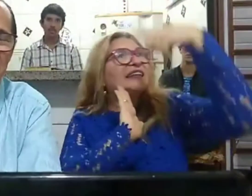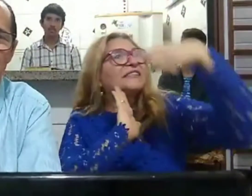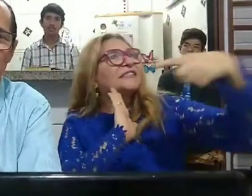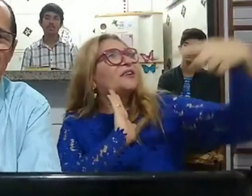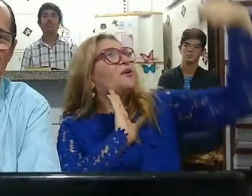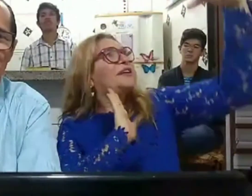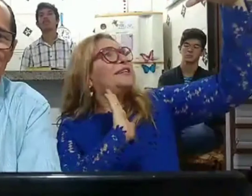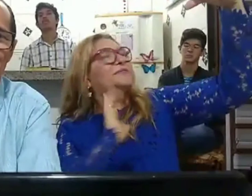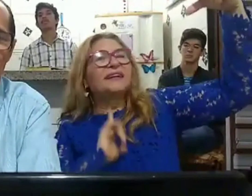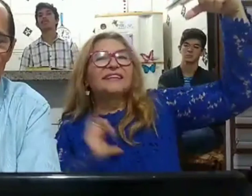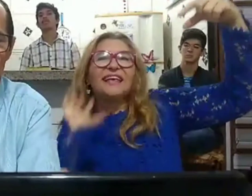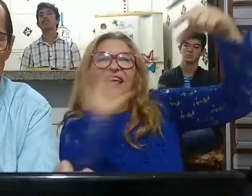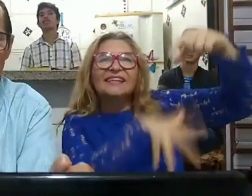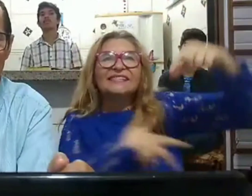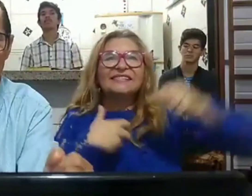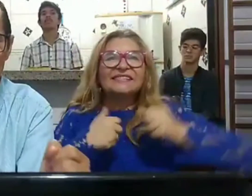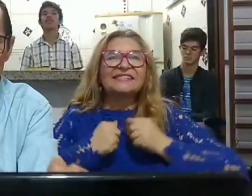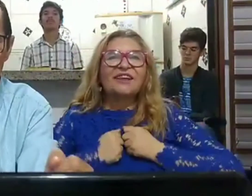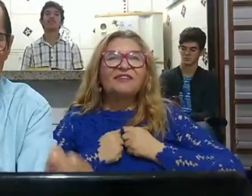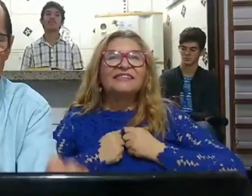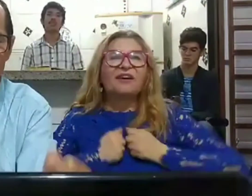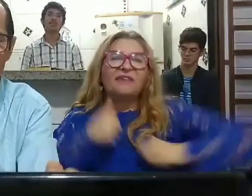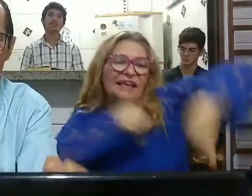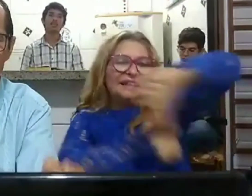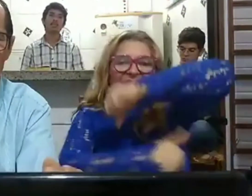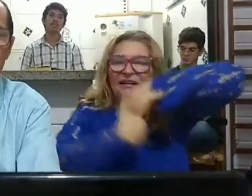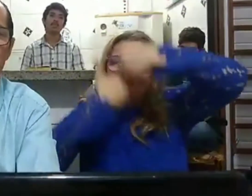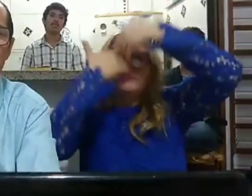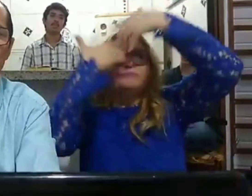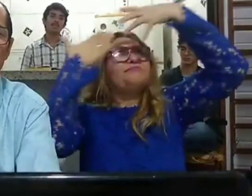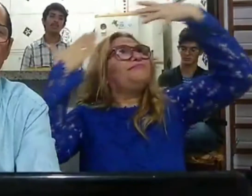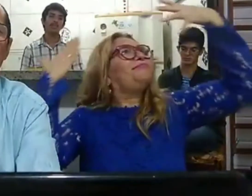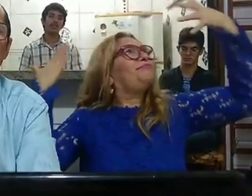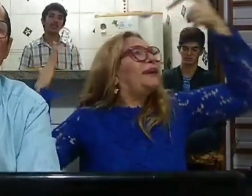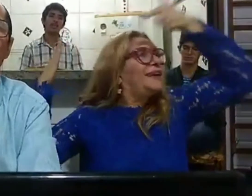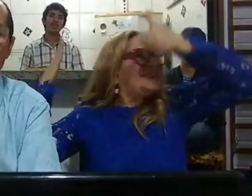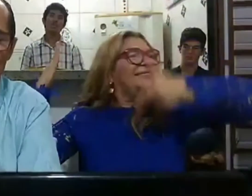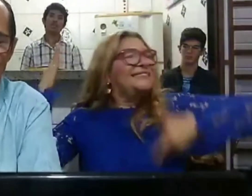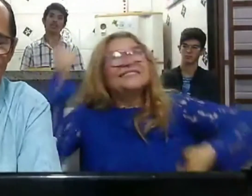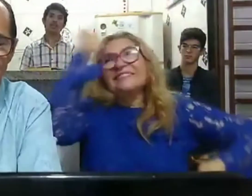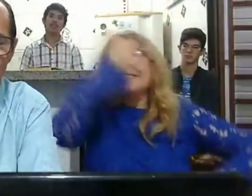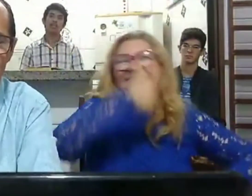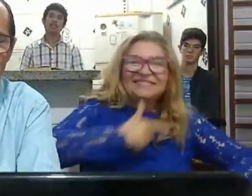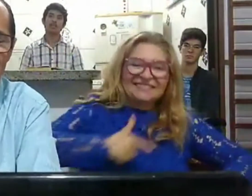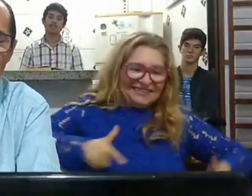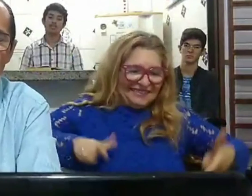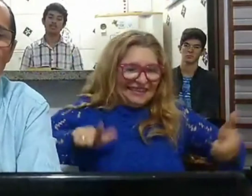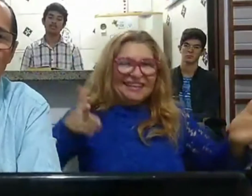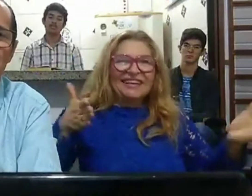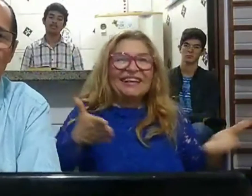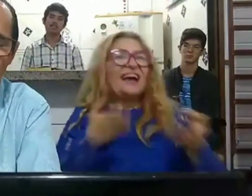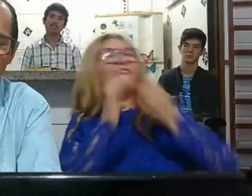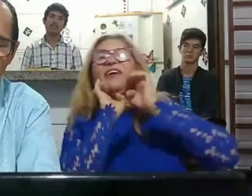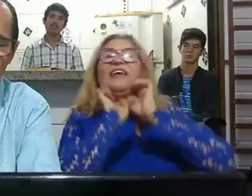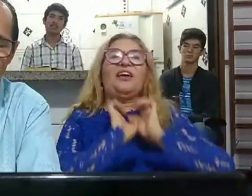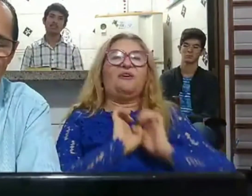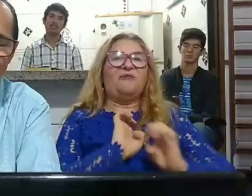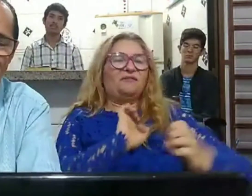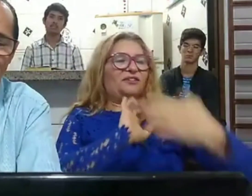para a salvação. Eles foram remidos pelo Filho Jesus Cristo e foram chamados pelo